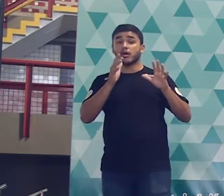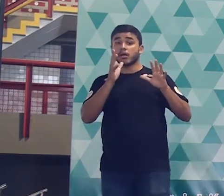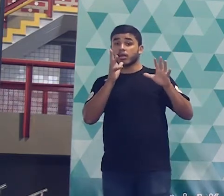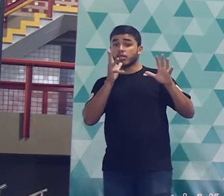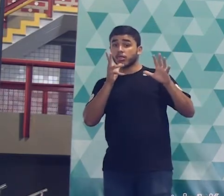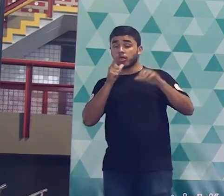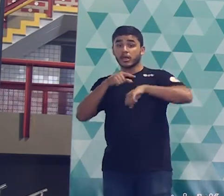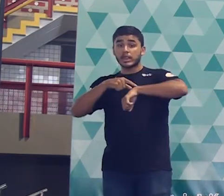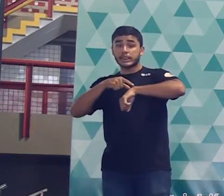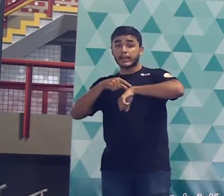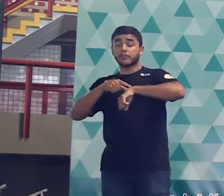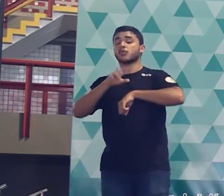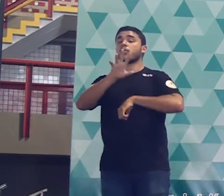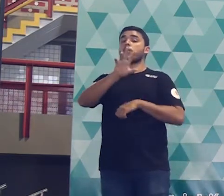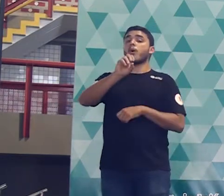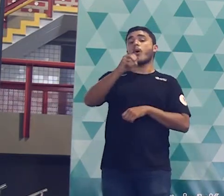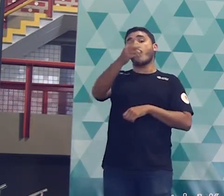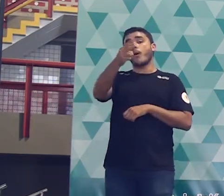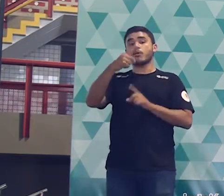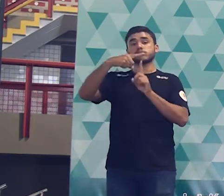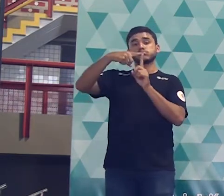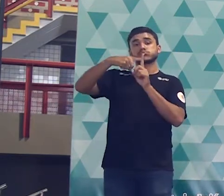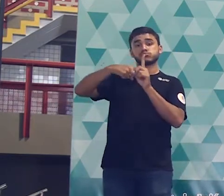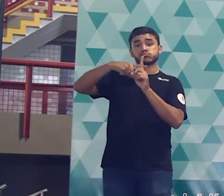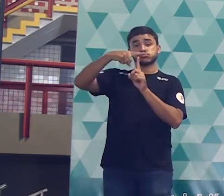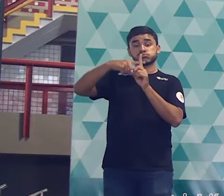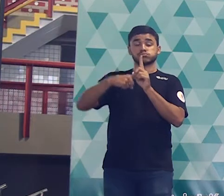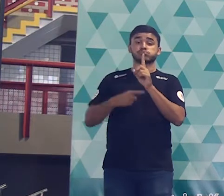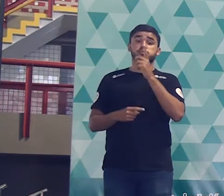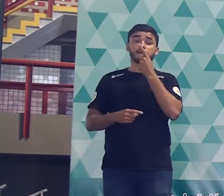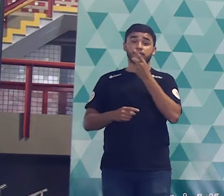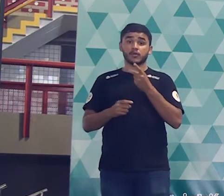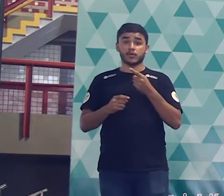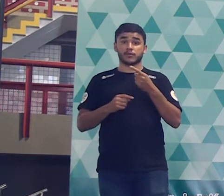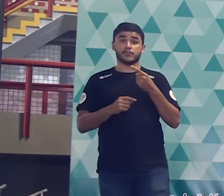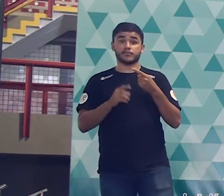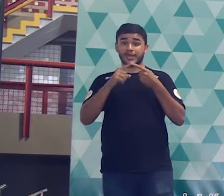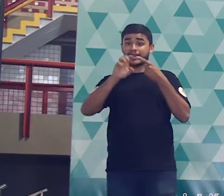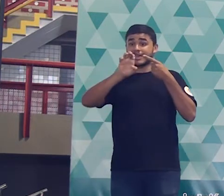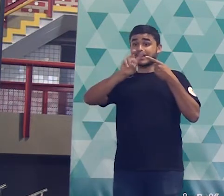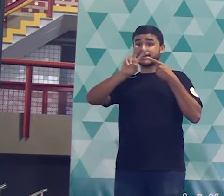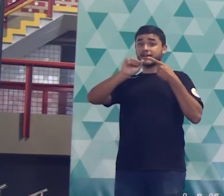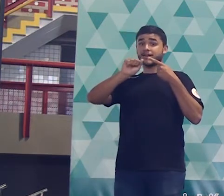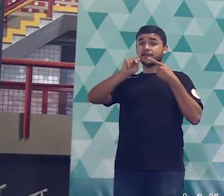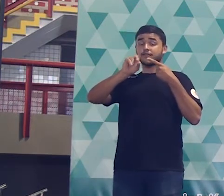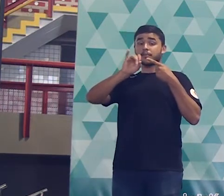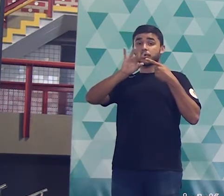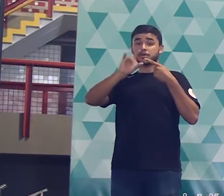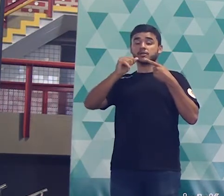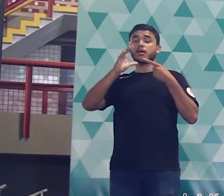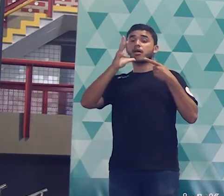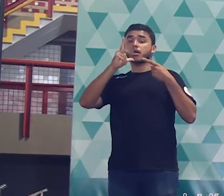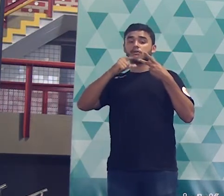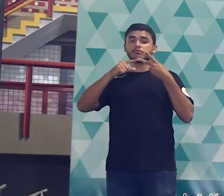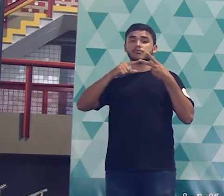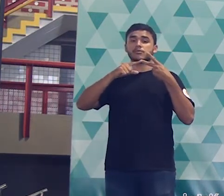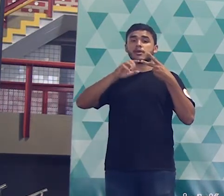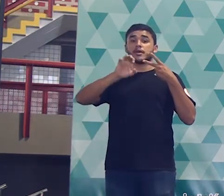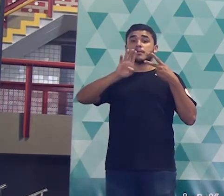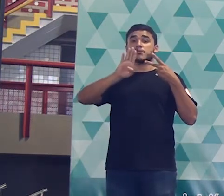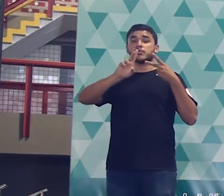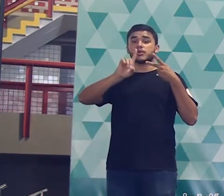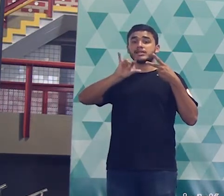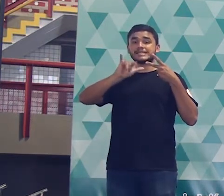Pelo tempo. A evaporação é um processo que acontece de forma lenta. A ebulição é um processo que acontece de